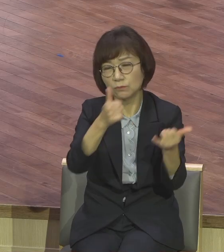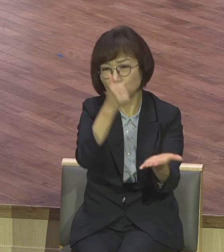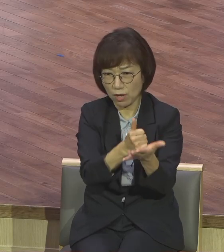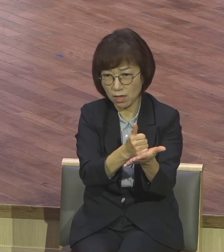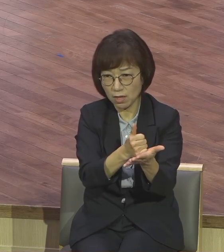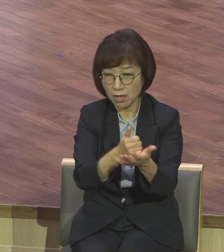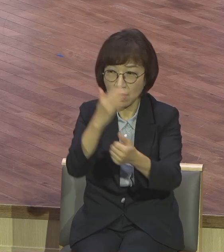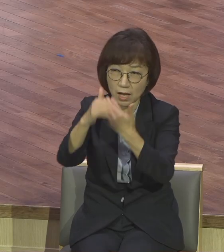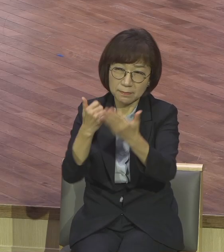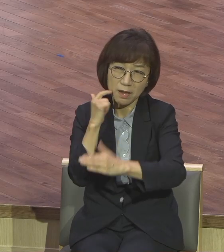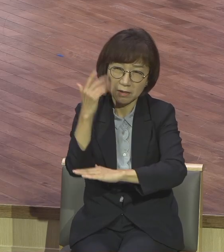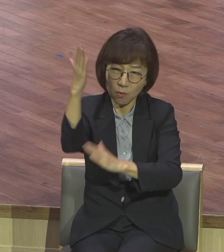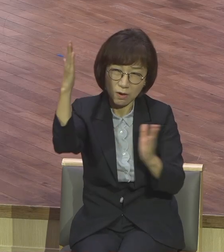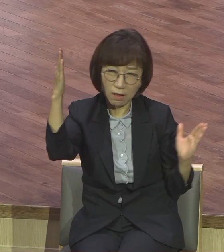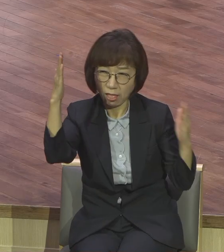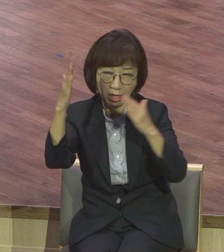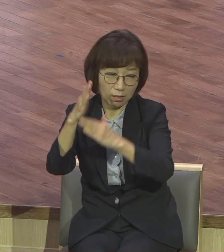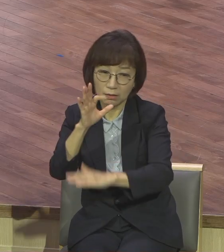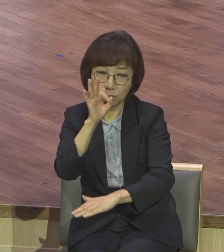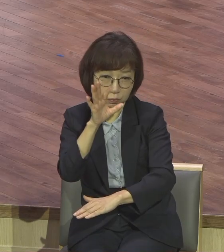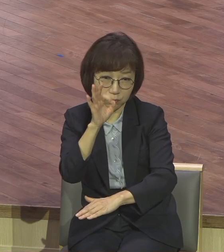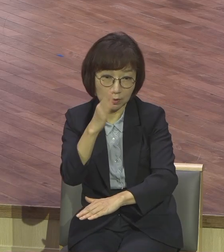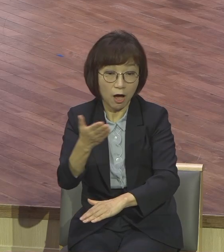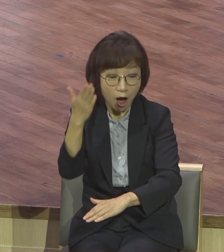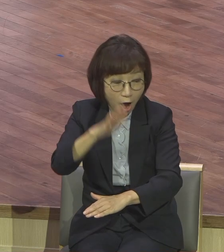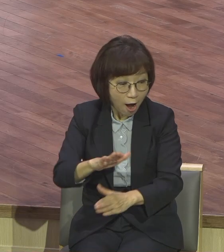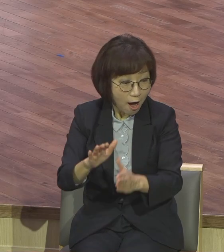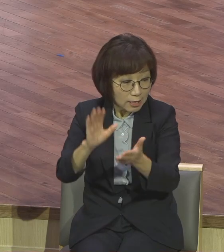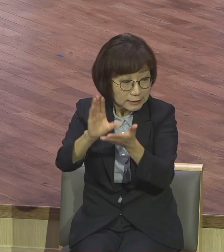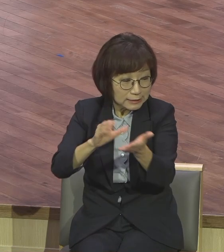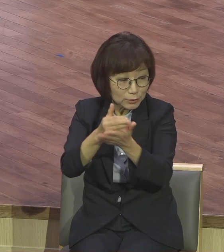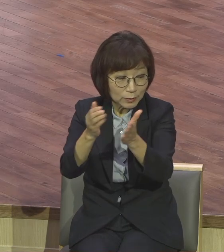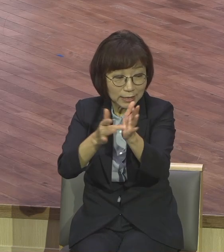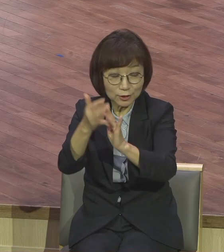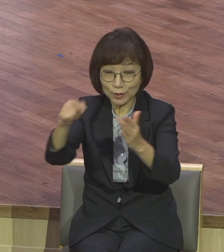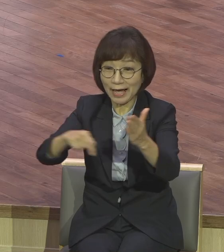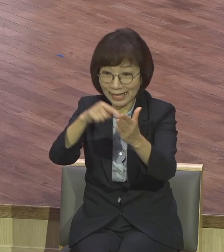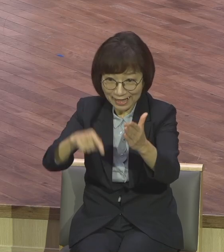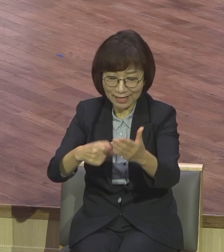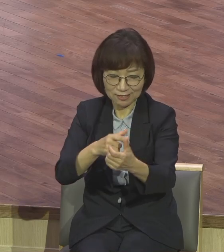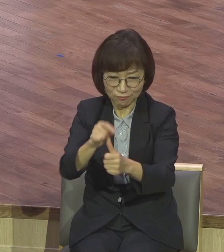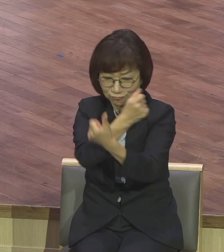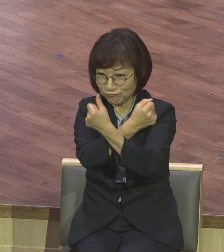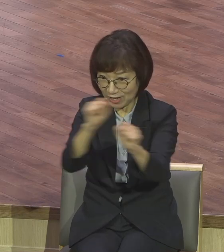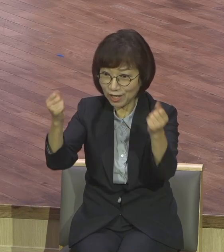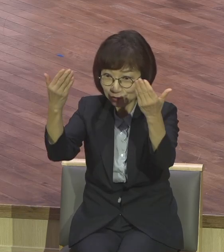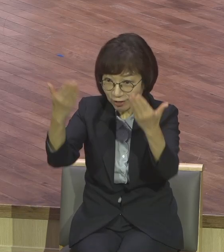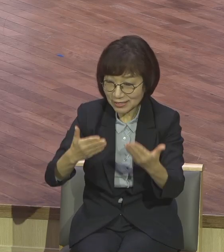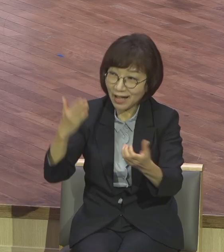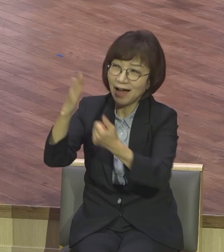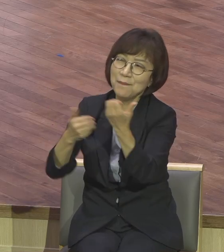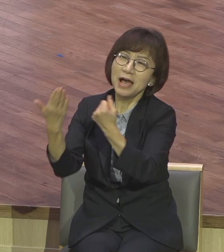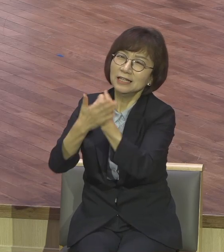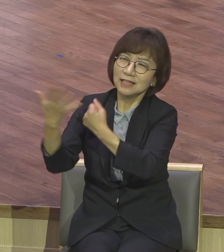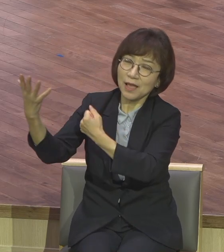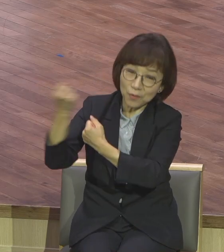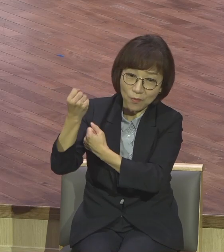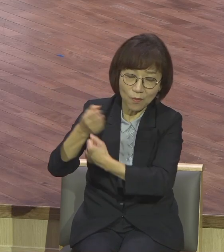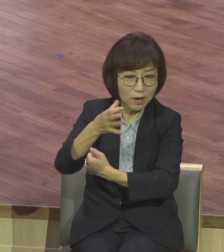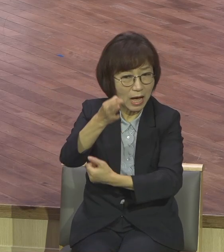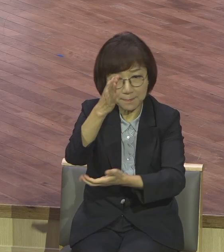하나님 영광에 이르지 못하더니 그리스도 예수 안에 있는 속량으로 말미암아 하나님의 은혜로